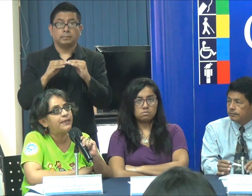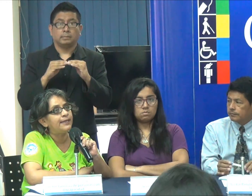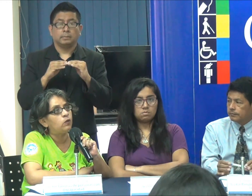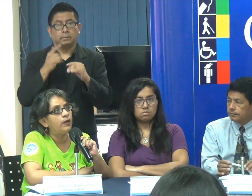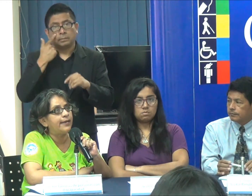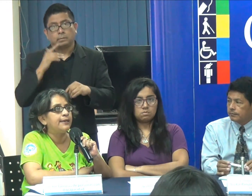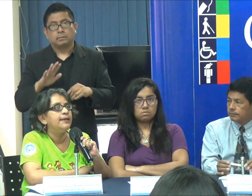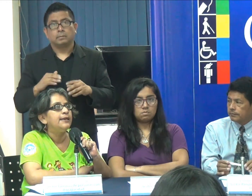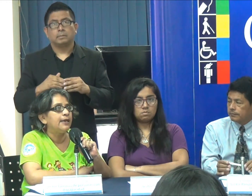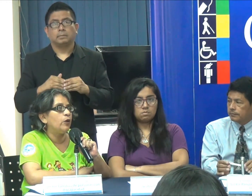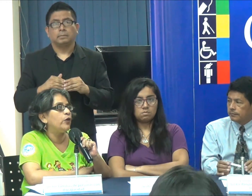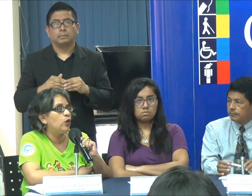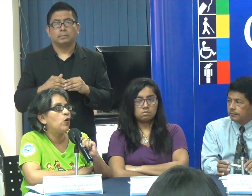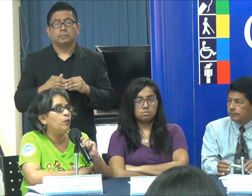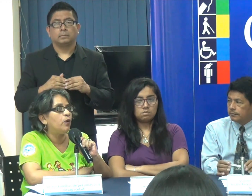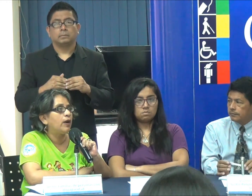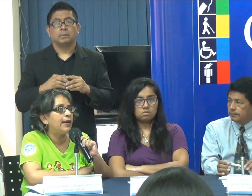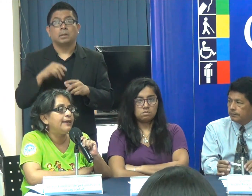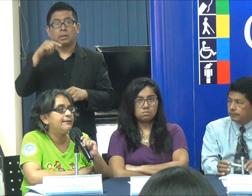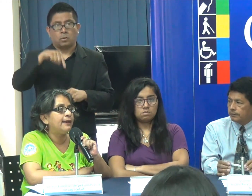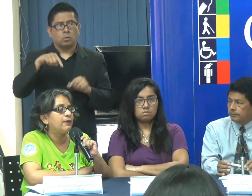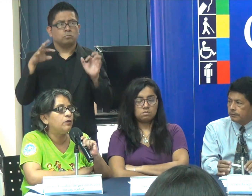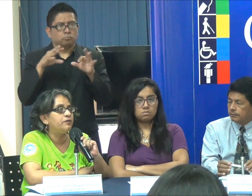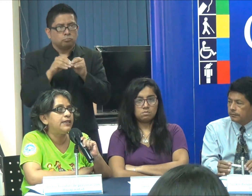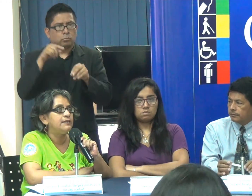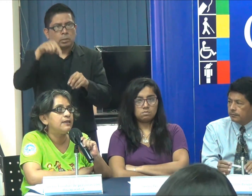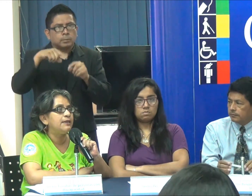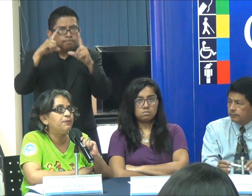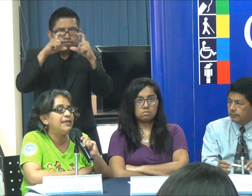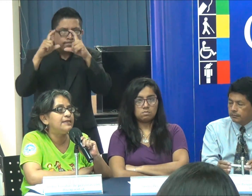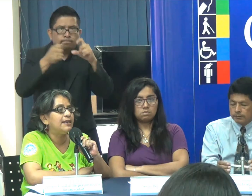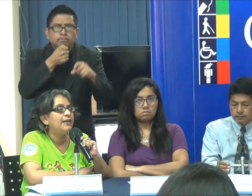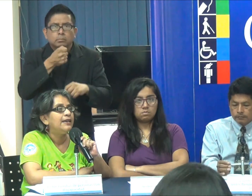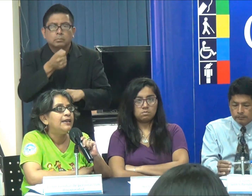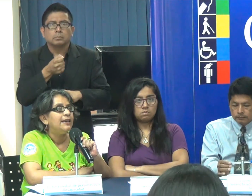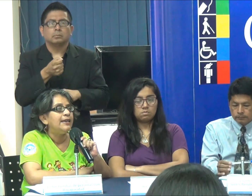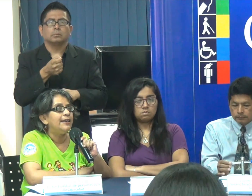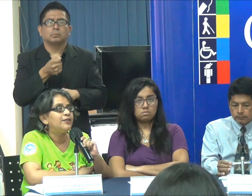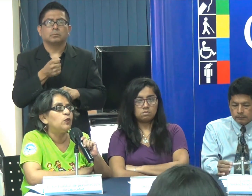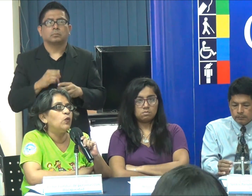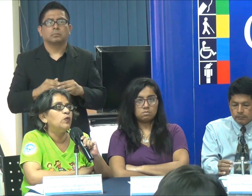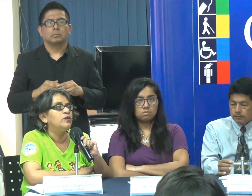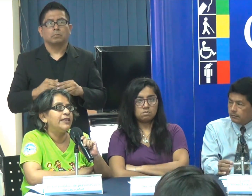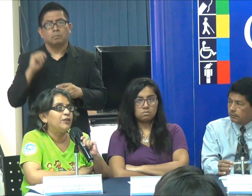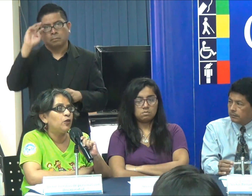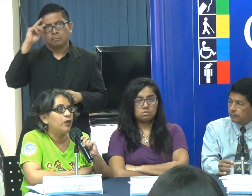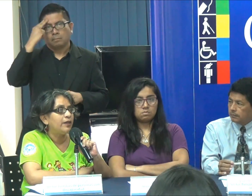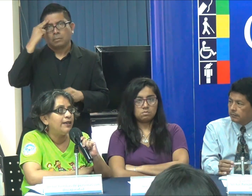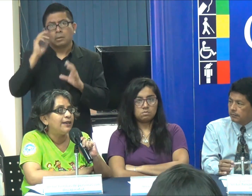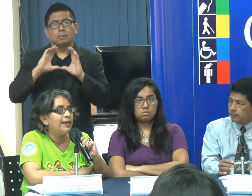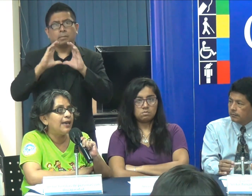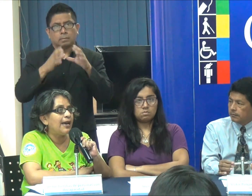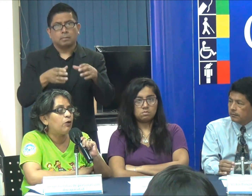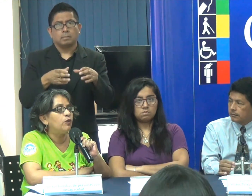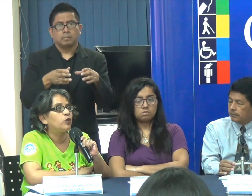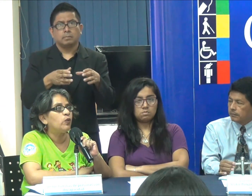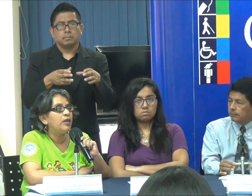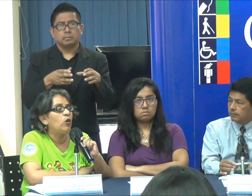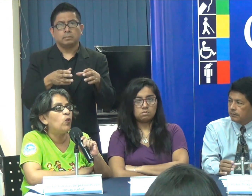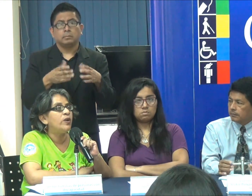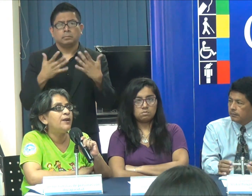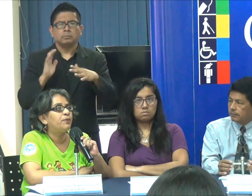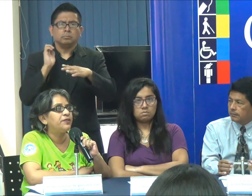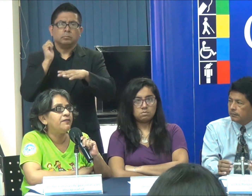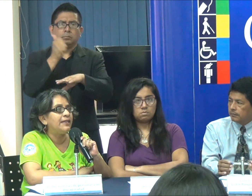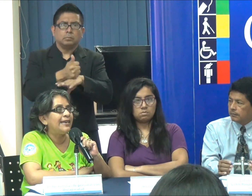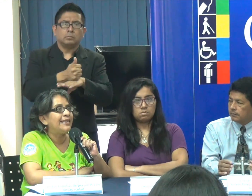caso particular que hoy nos convoca a esta conferencia de prensa, es un sector que ha